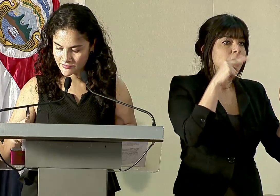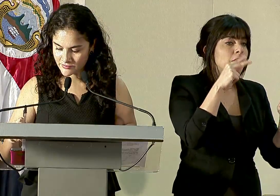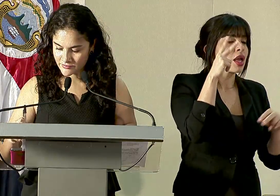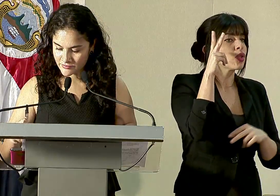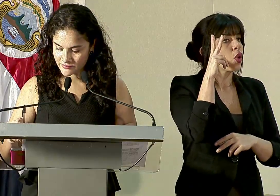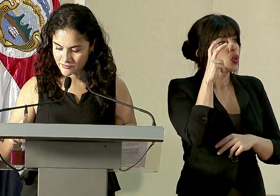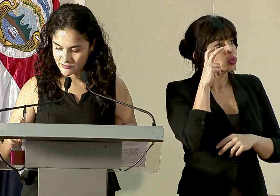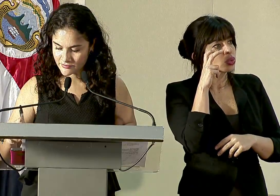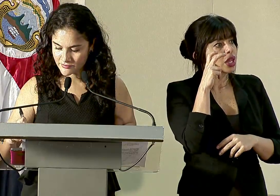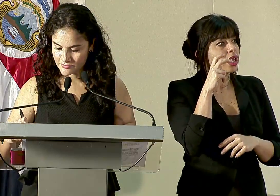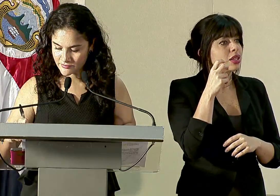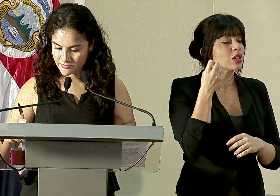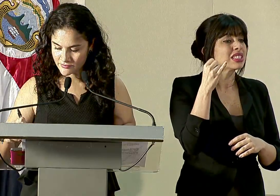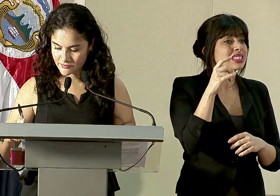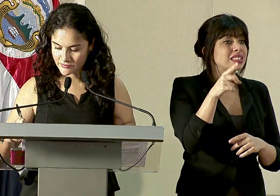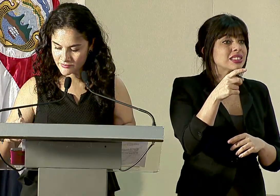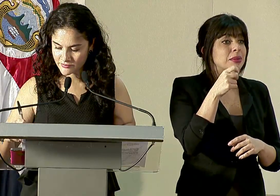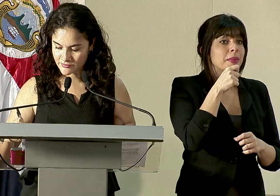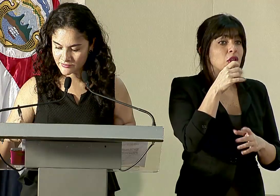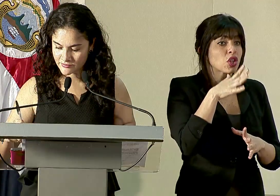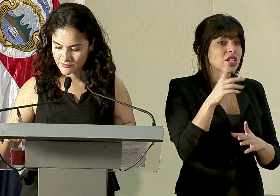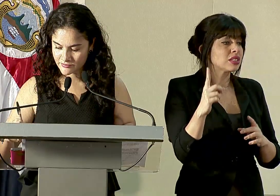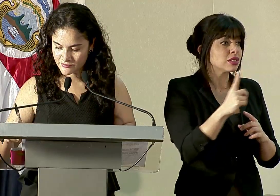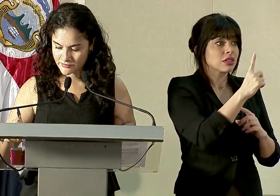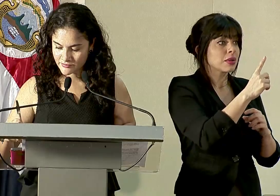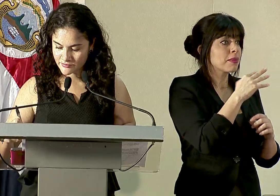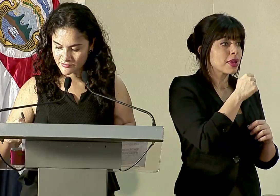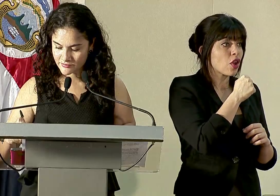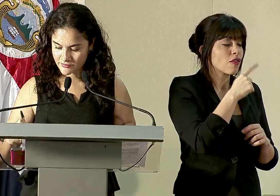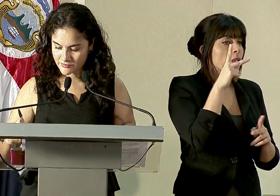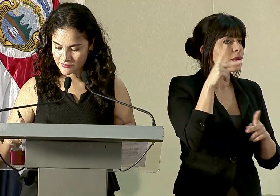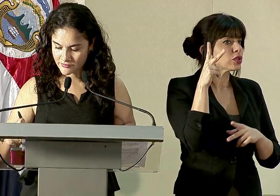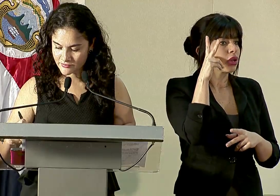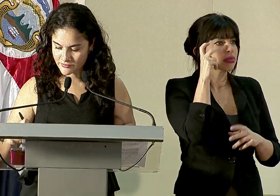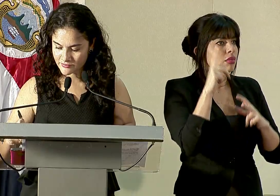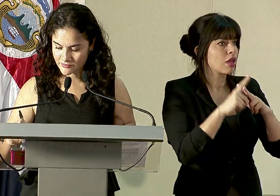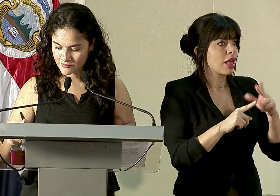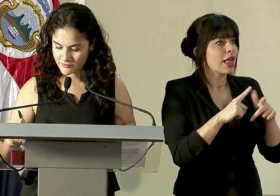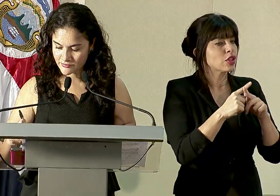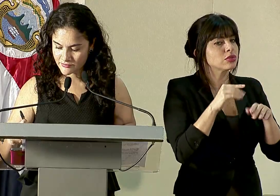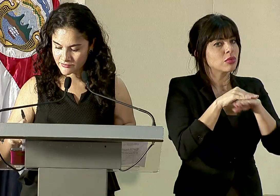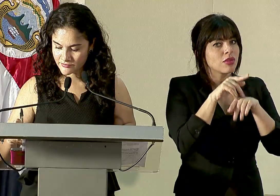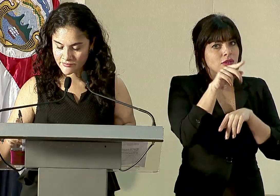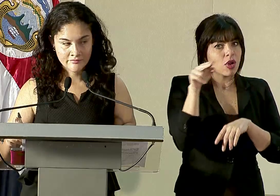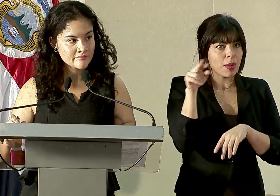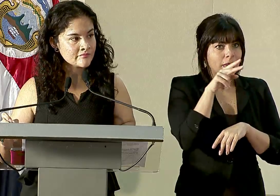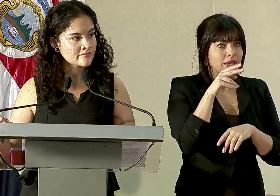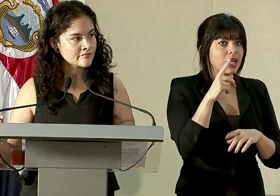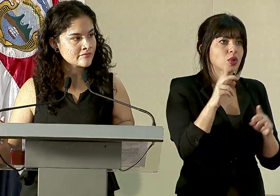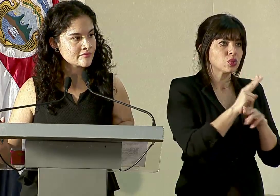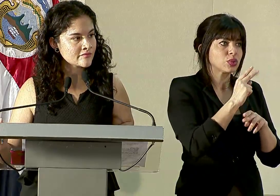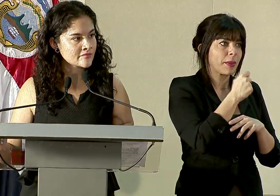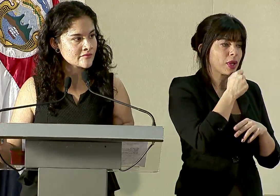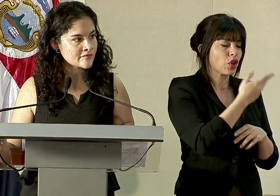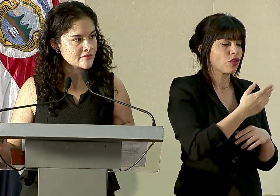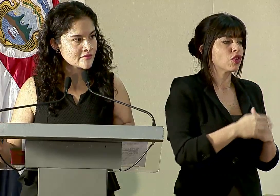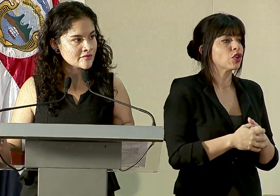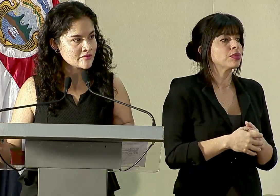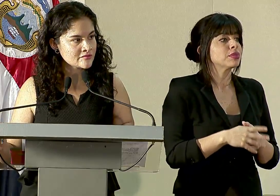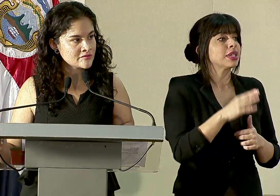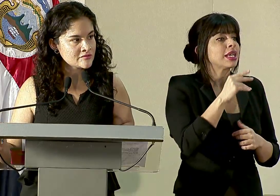oyendo se quedan sin oír la pregunta yo creo que vale preparar en eso y doña